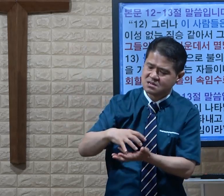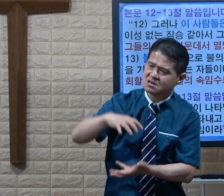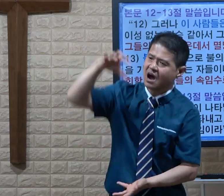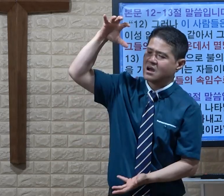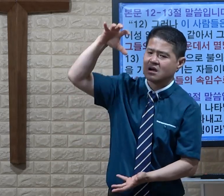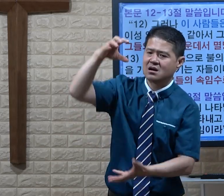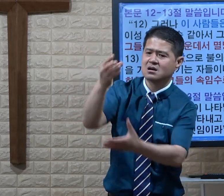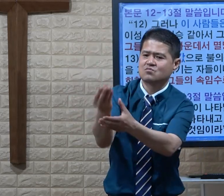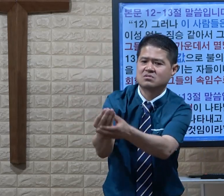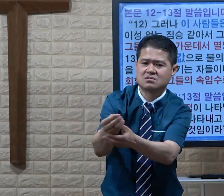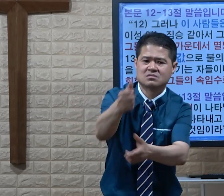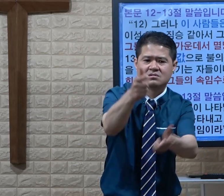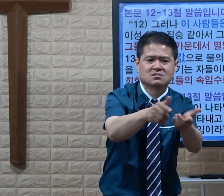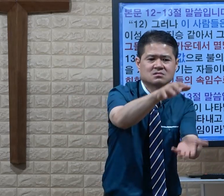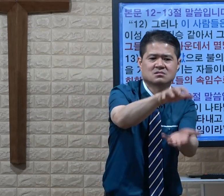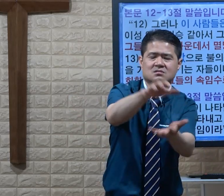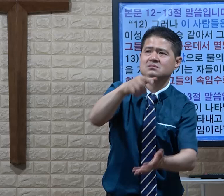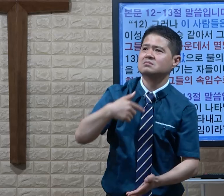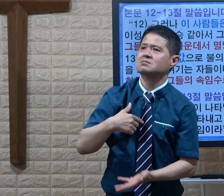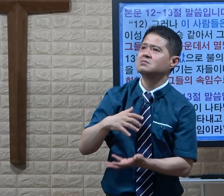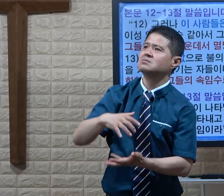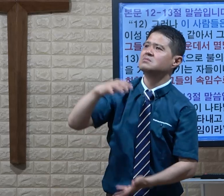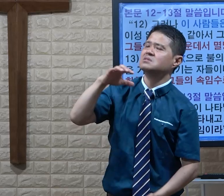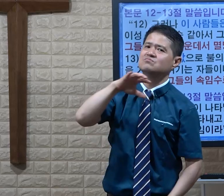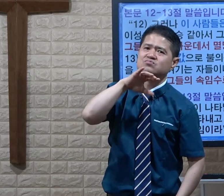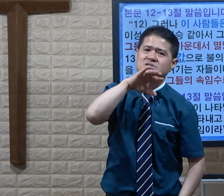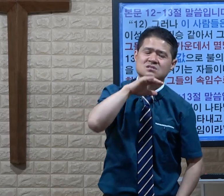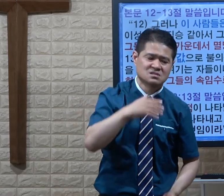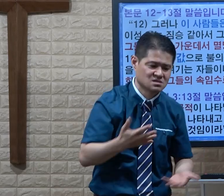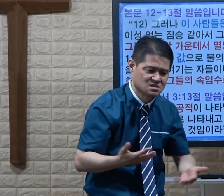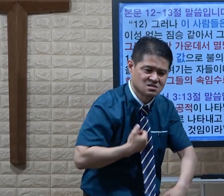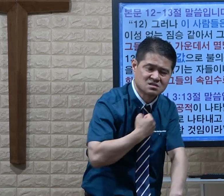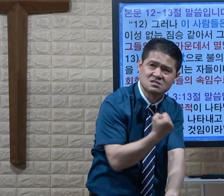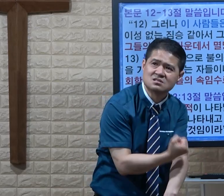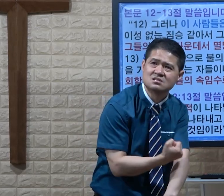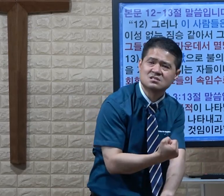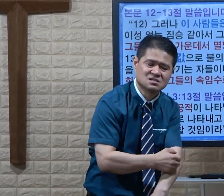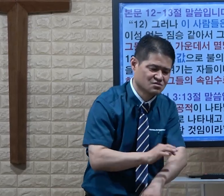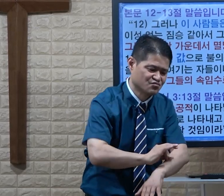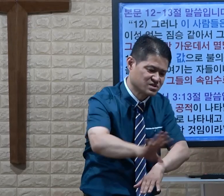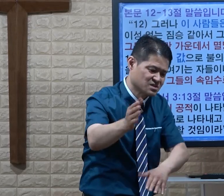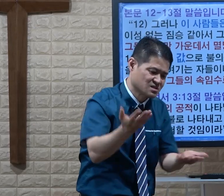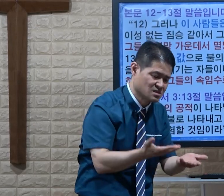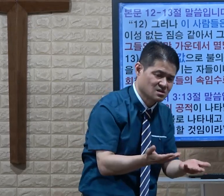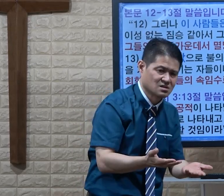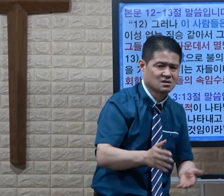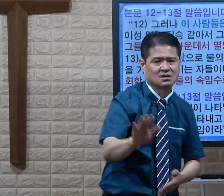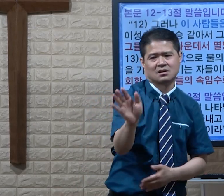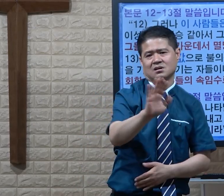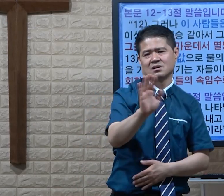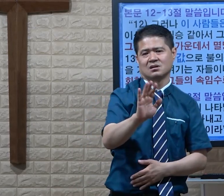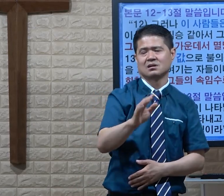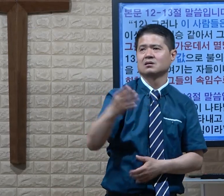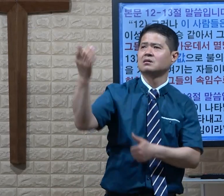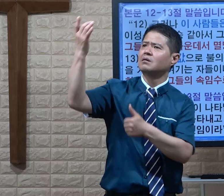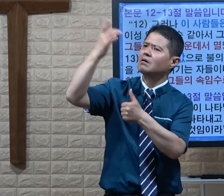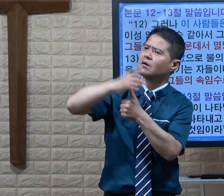날에 이 사람은 이만큼 많이 쌓았는데 저는 없습니다. 저는 정말 열심히 했는데